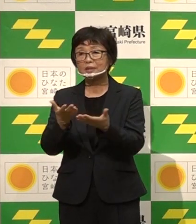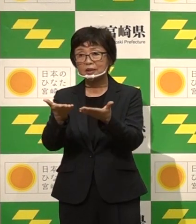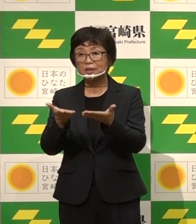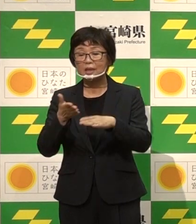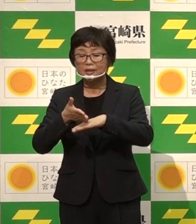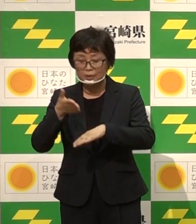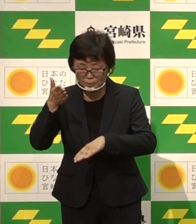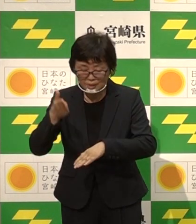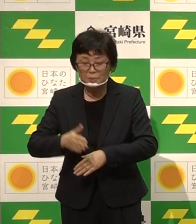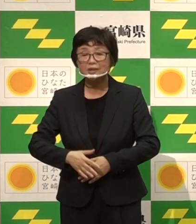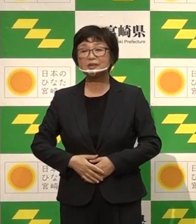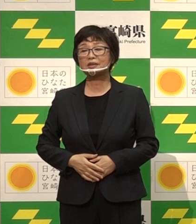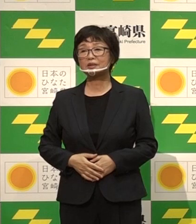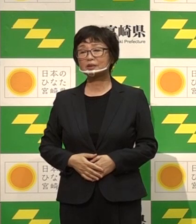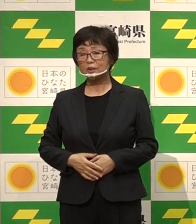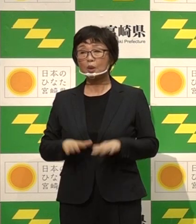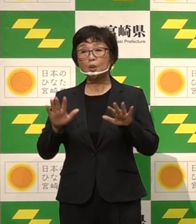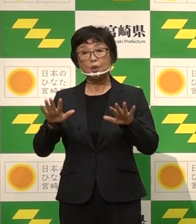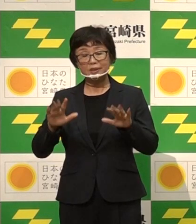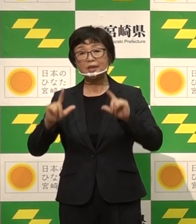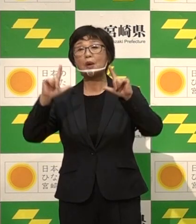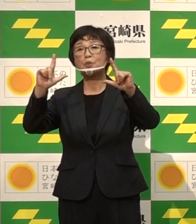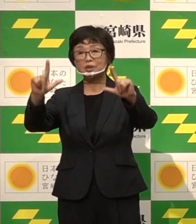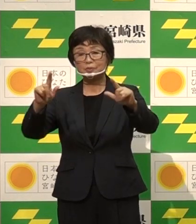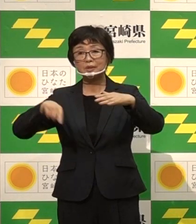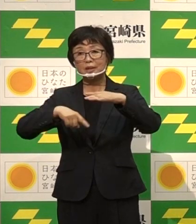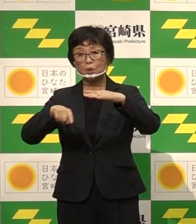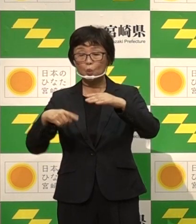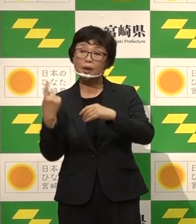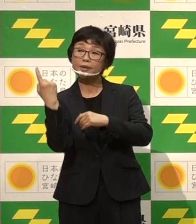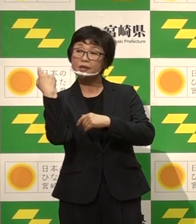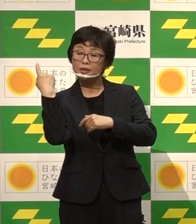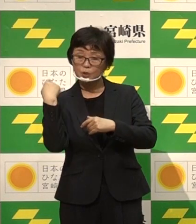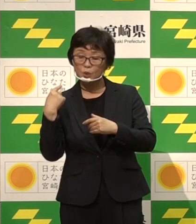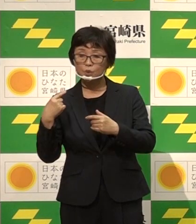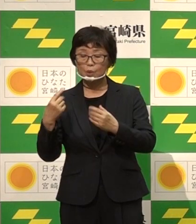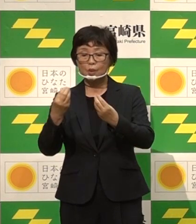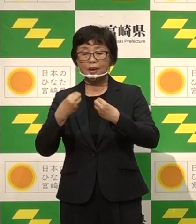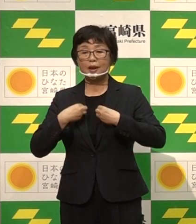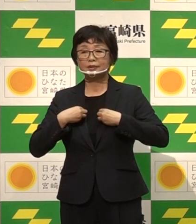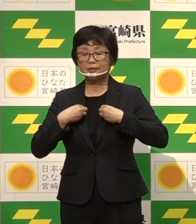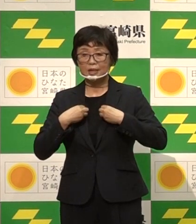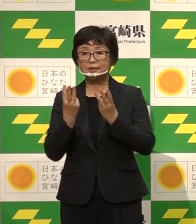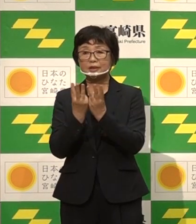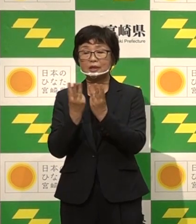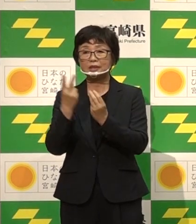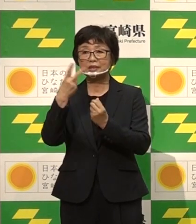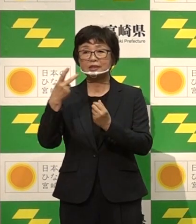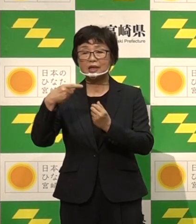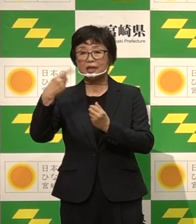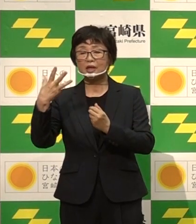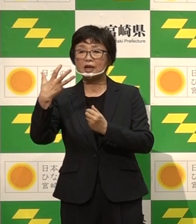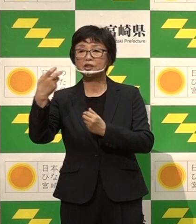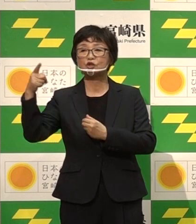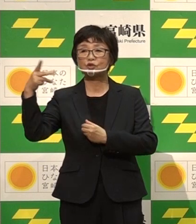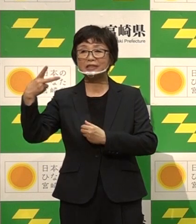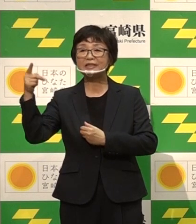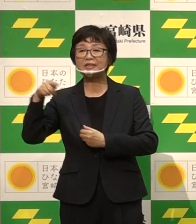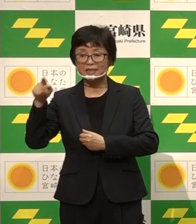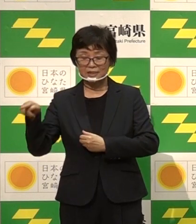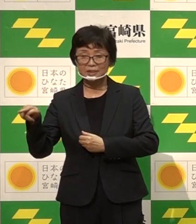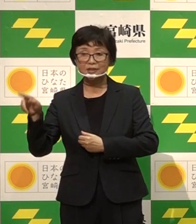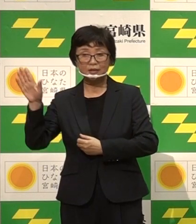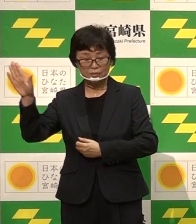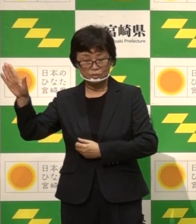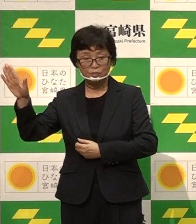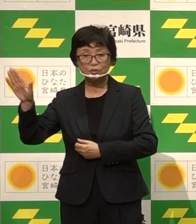とうございます。本日発表いたします昨日の県内の新規感染者が2182人